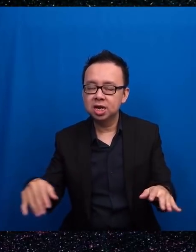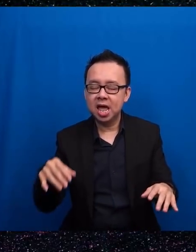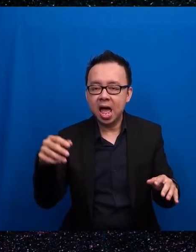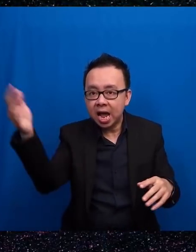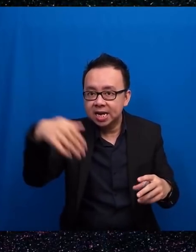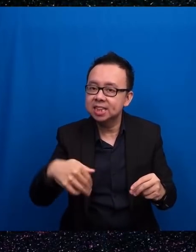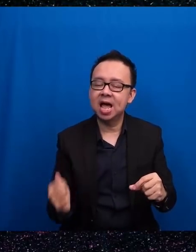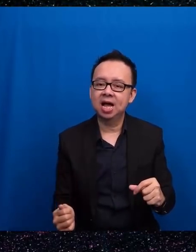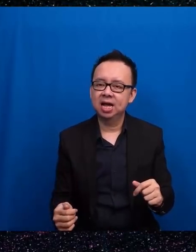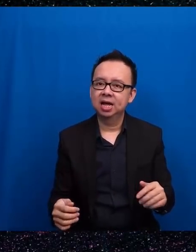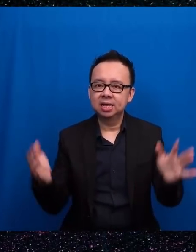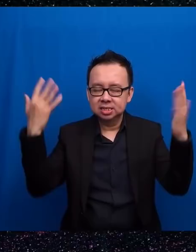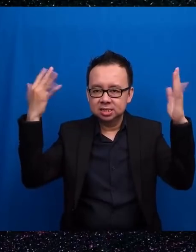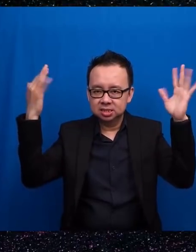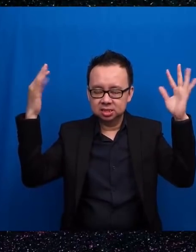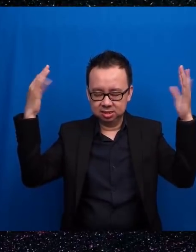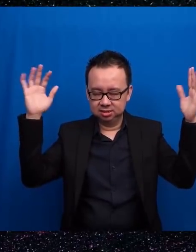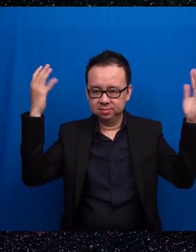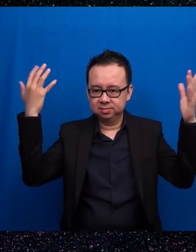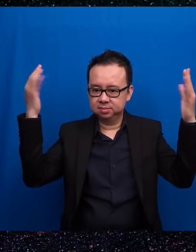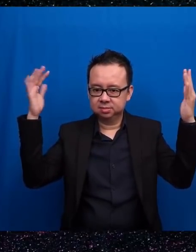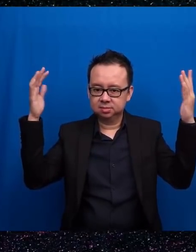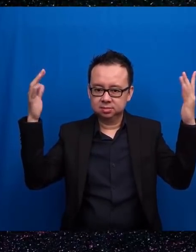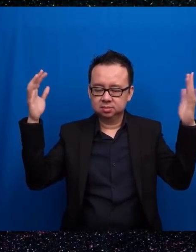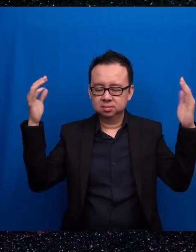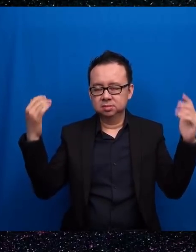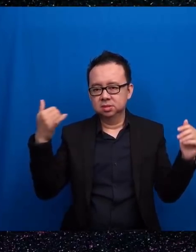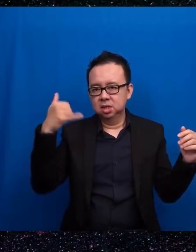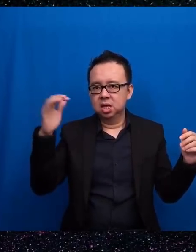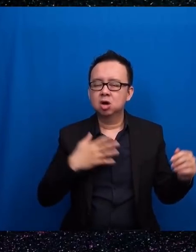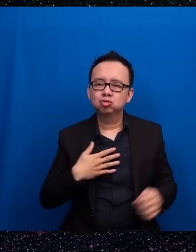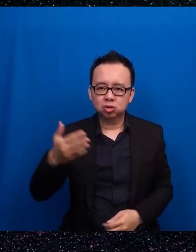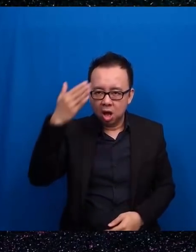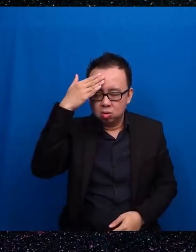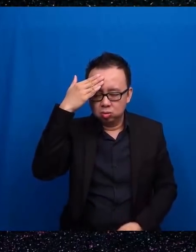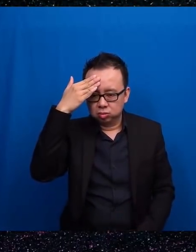family-family yang menanti. Kasih tepuk tangan bagi Tuhan Yesus, haleluya. Yang ku tahu